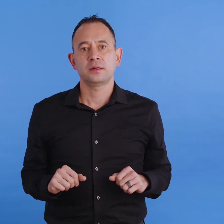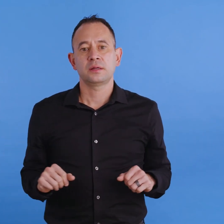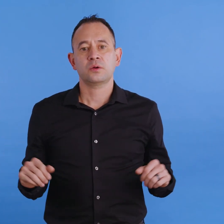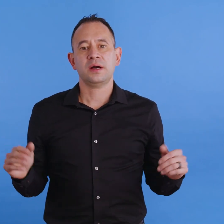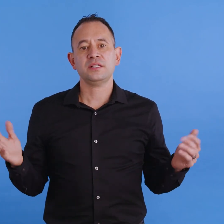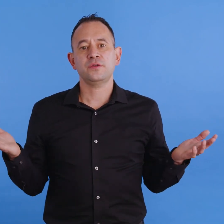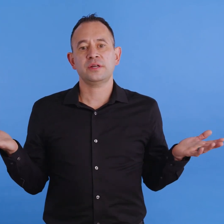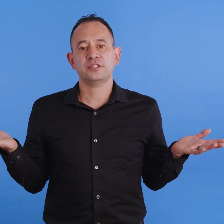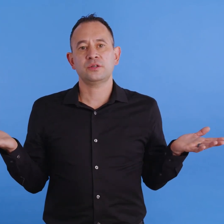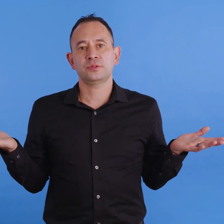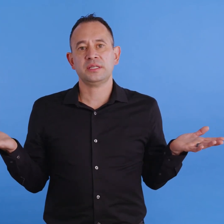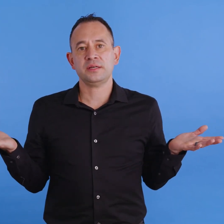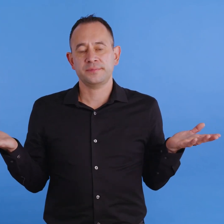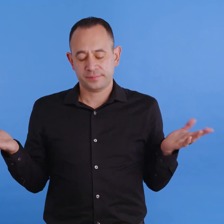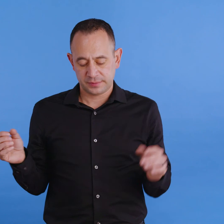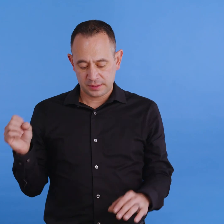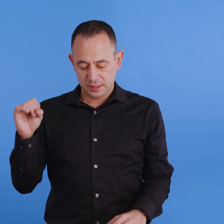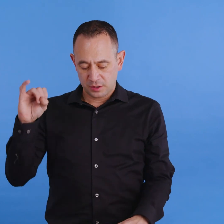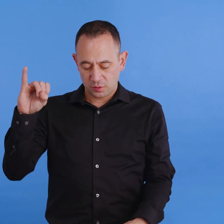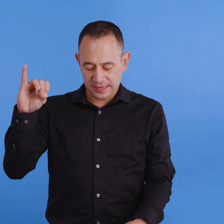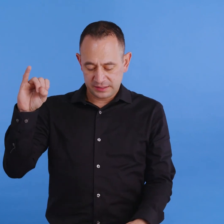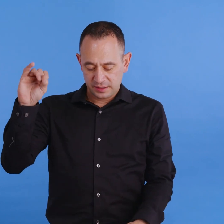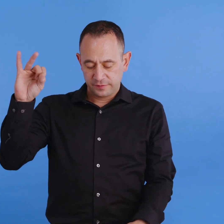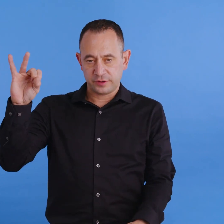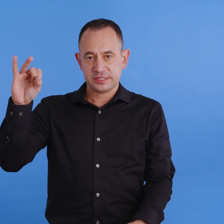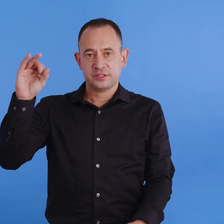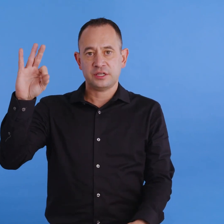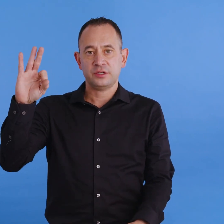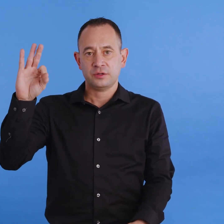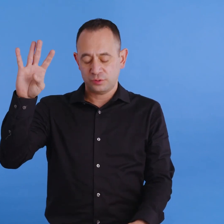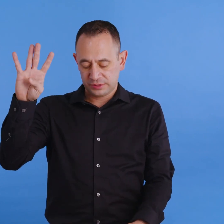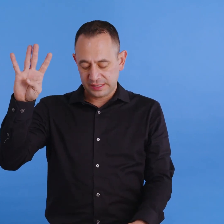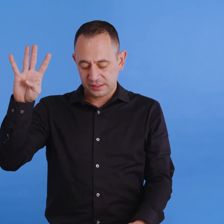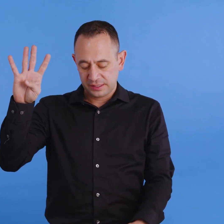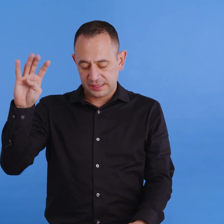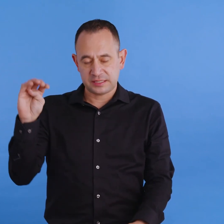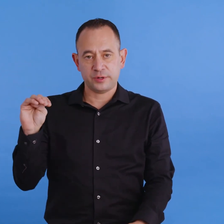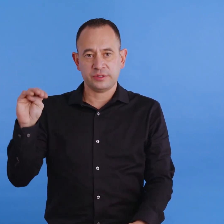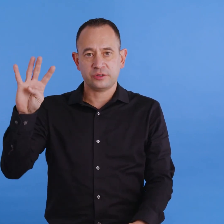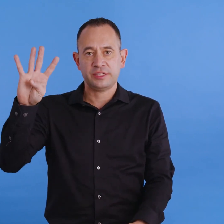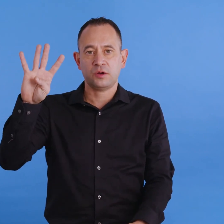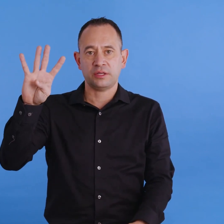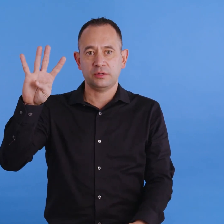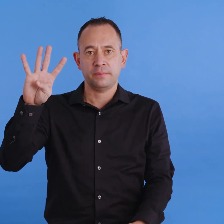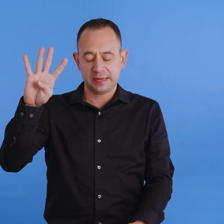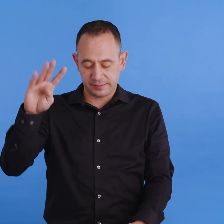¿Cuáles flores te gustan? ¿Cuáles flores te gustan? Esta pregunta contiene cuatro palabras.